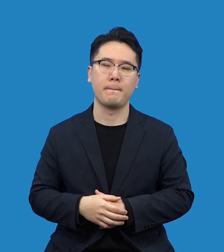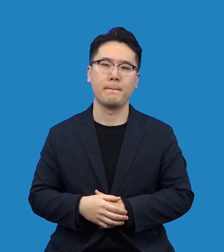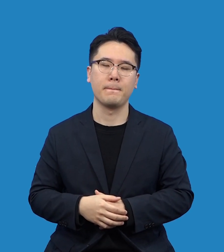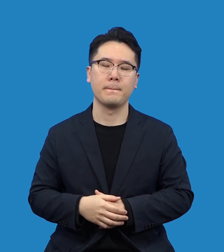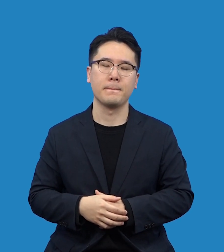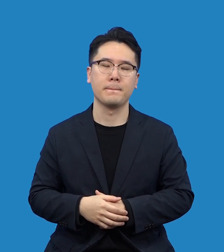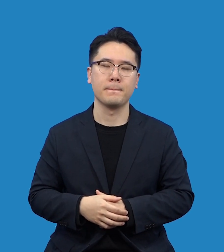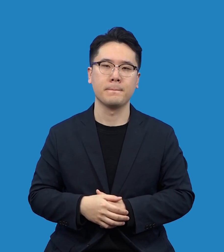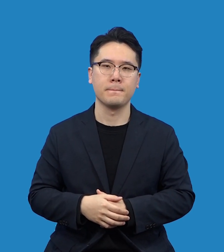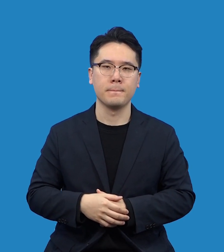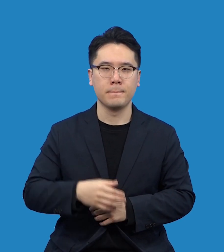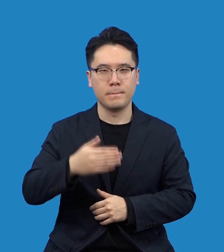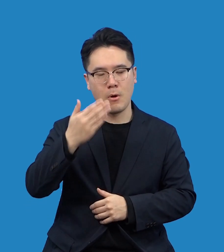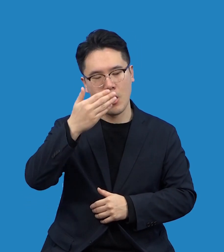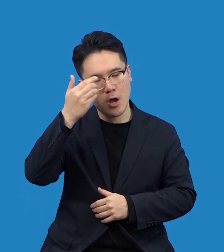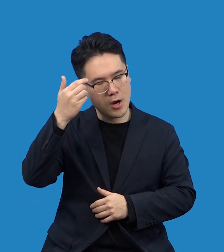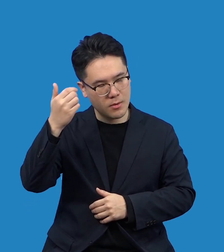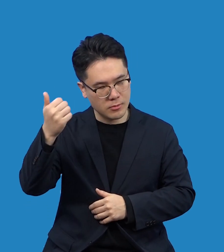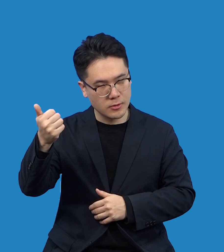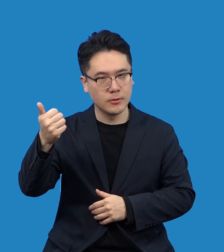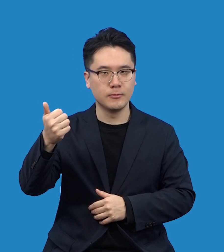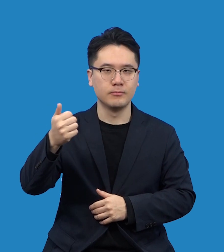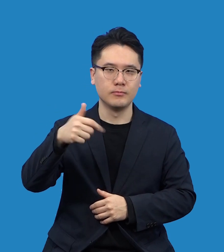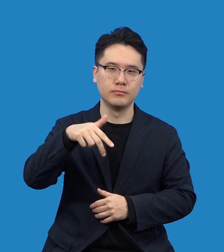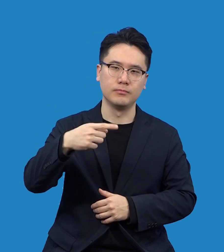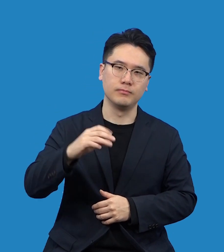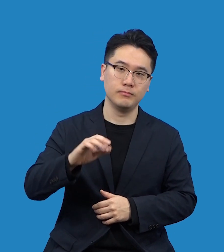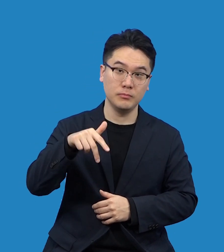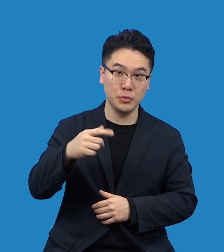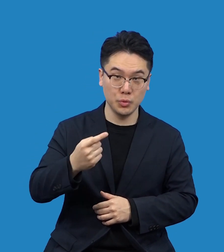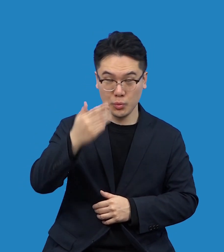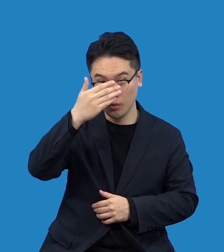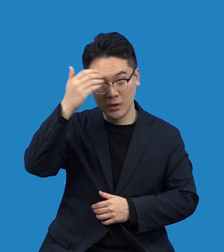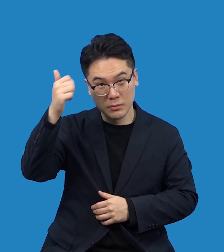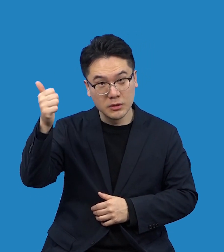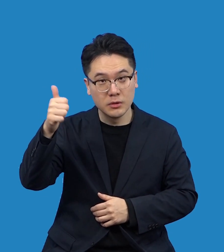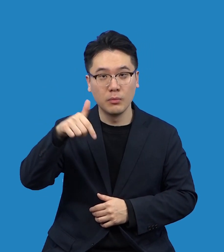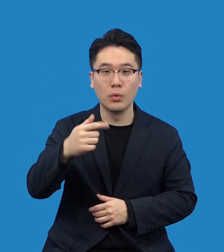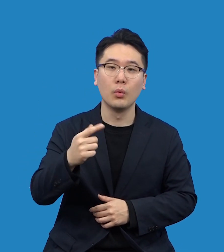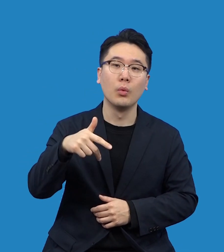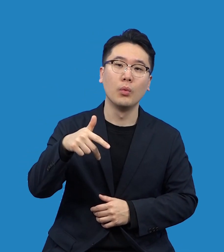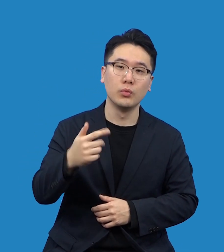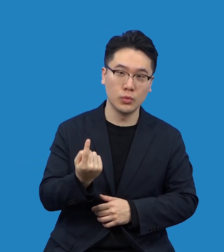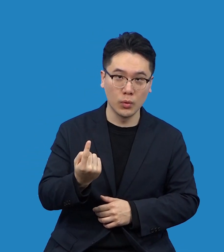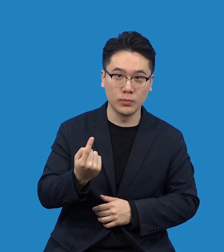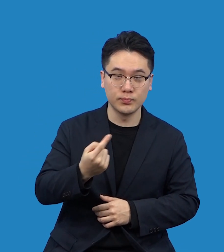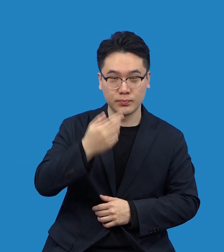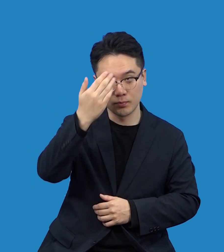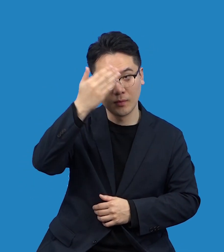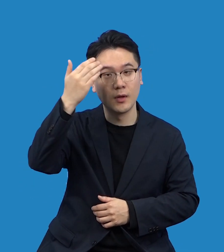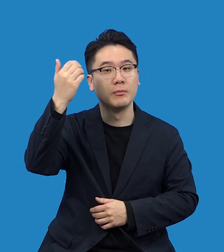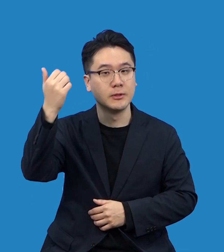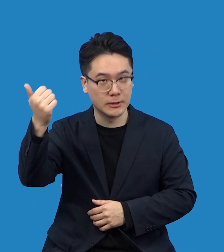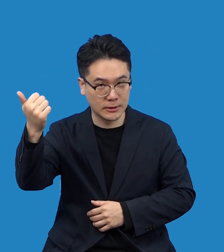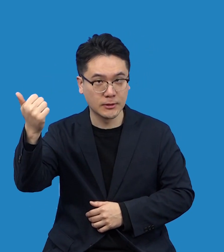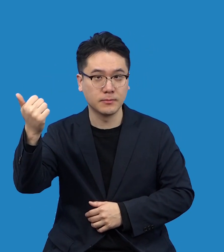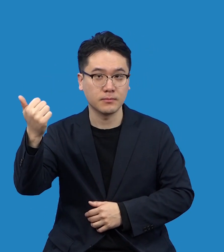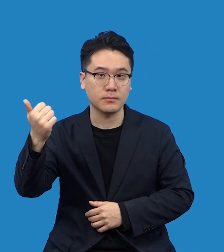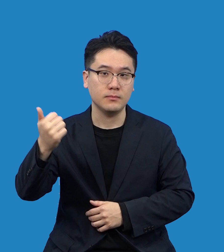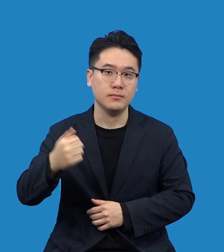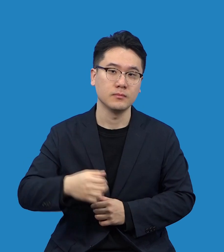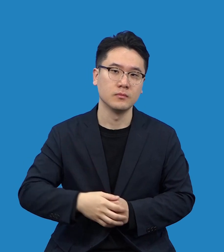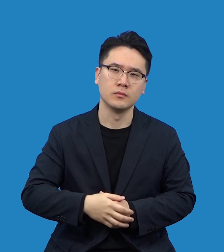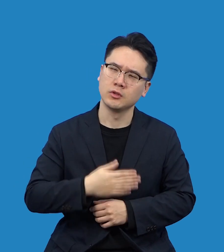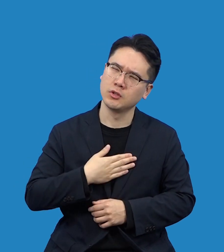할아버지, 증조 할아버지, 고조 할아버지, 저는 고조 할아버지